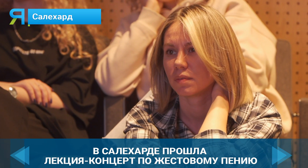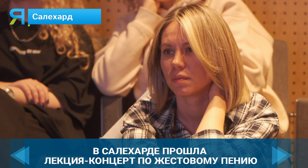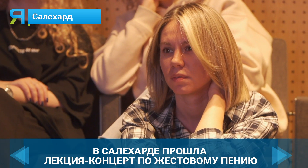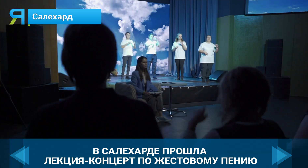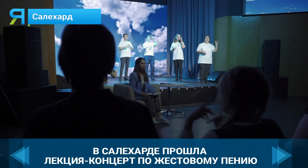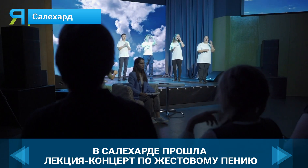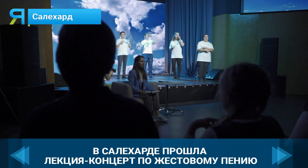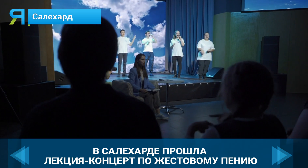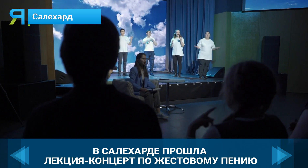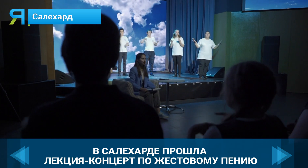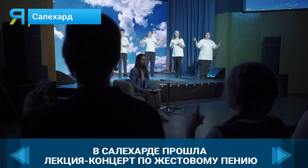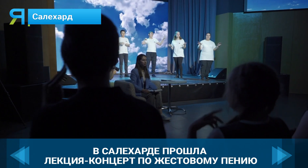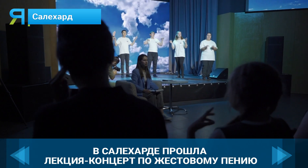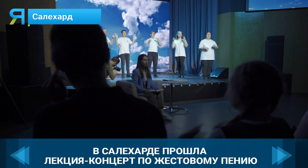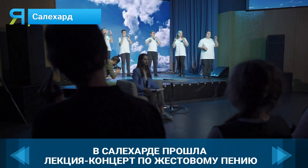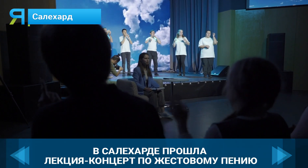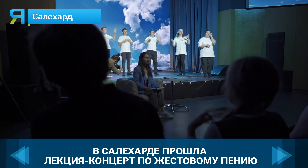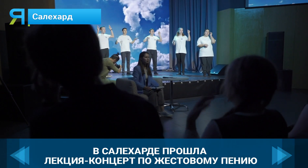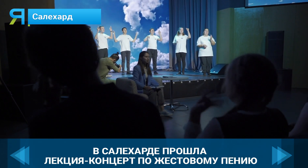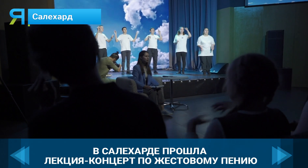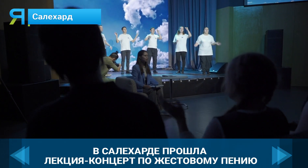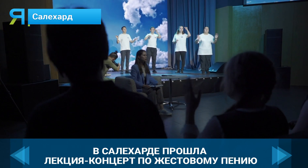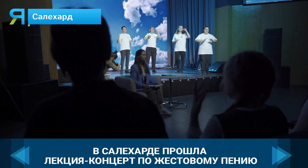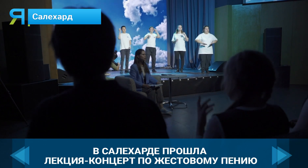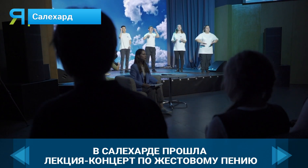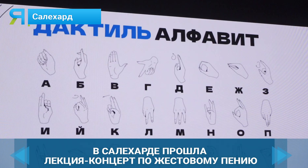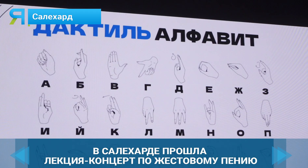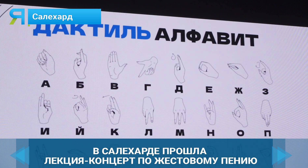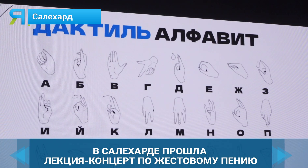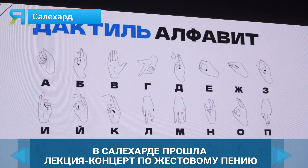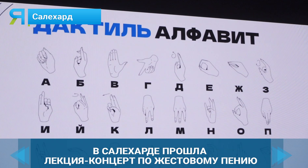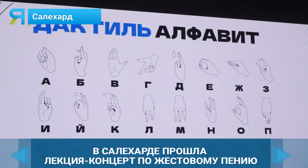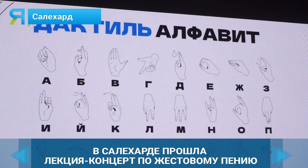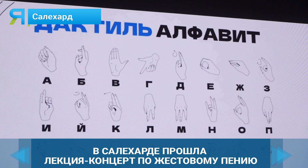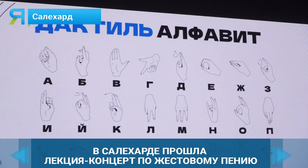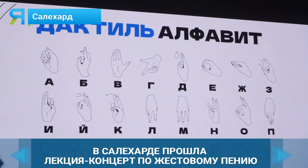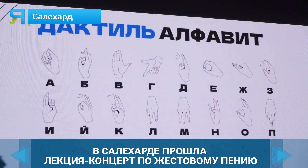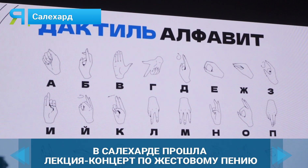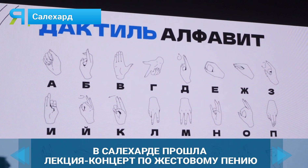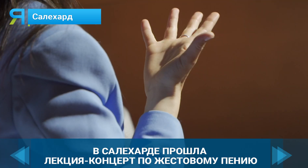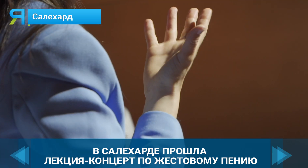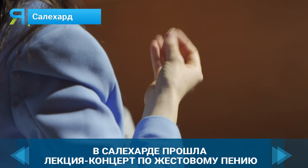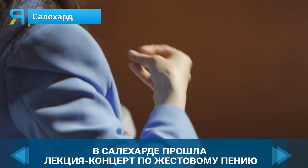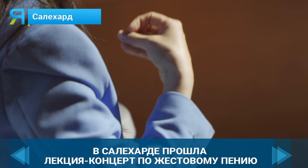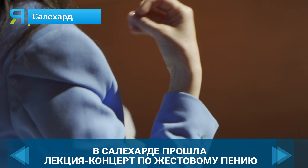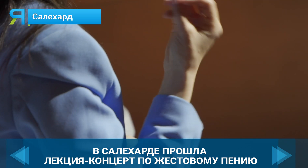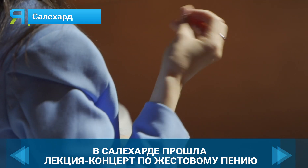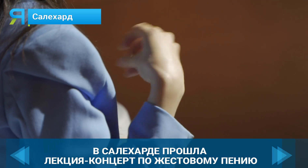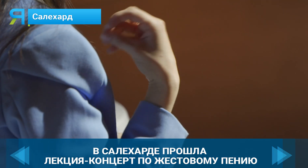Виталий Ведяшкин, слабослышащий. Понять песню ему помогает вся труппа. Сначала композицию переводят с русского языка на жестовый, подбирают образы и